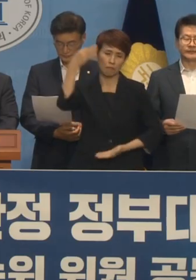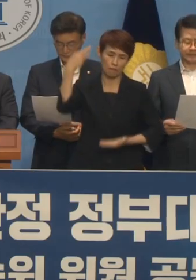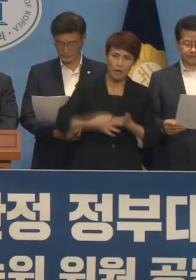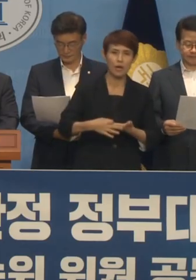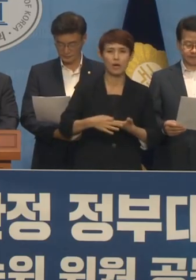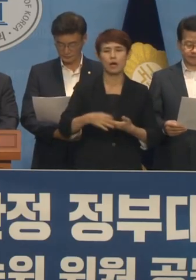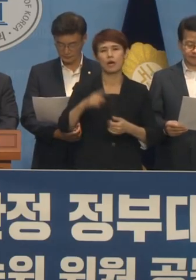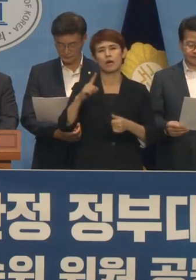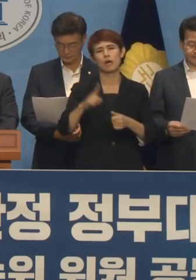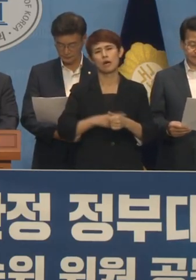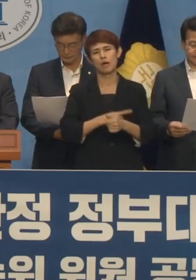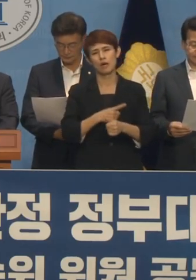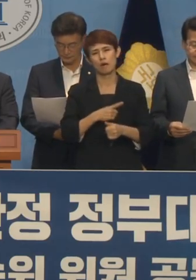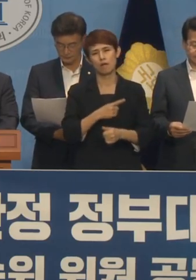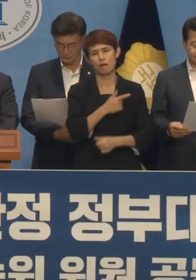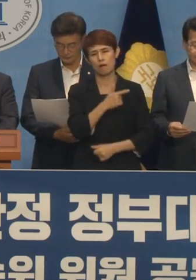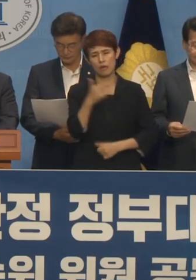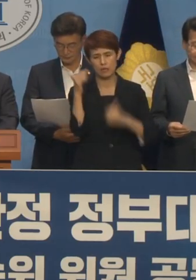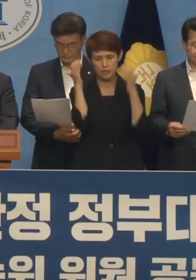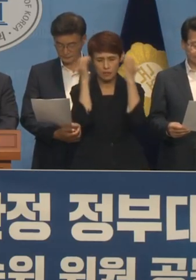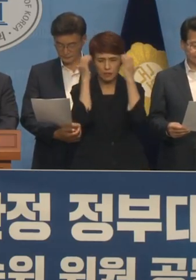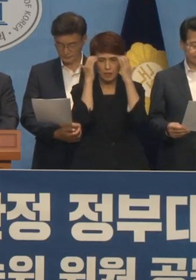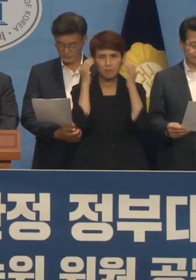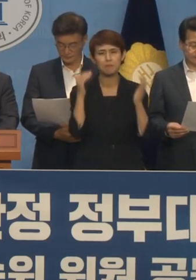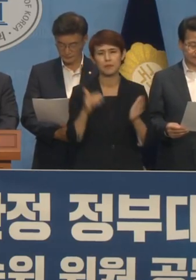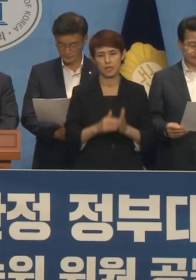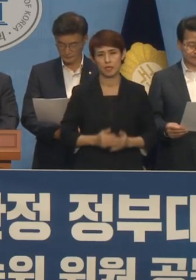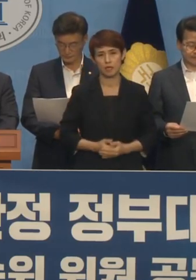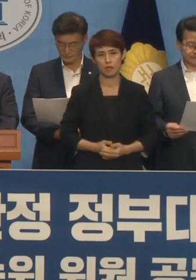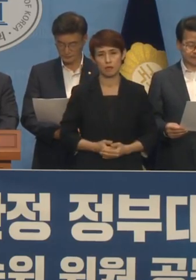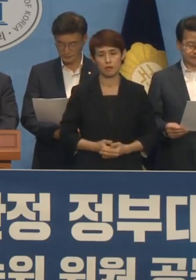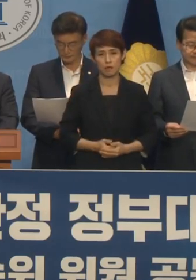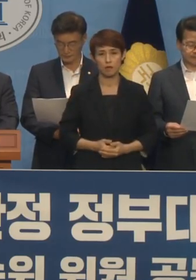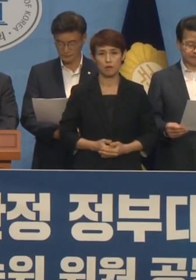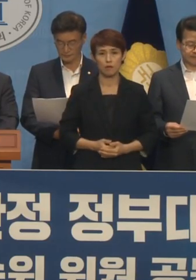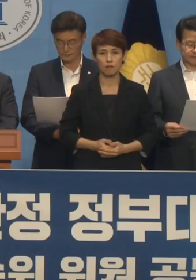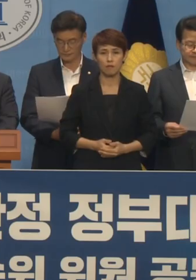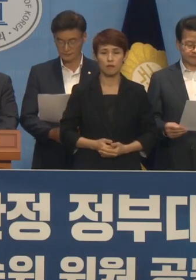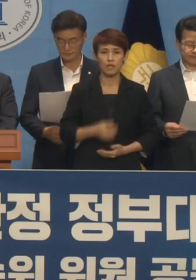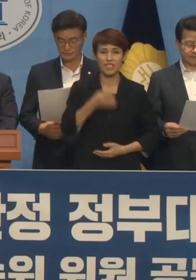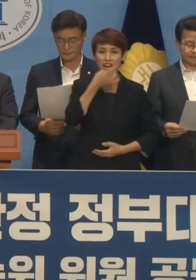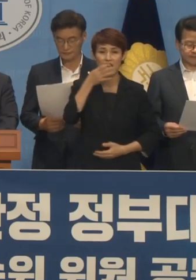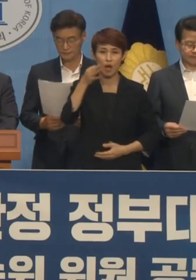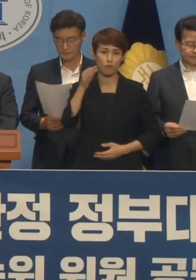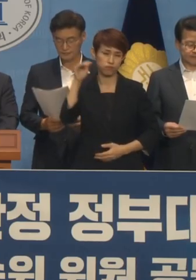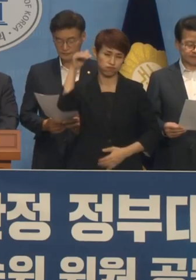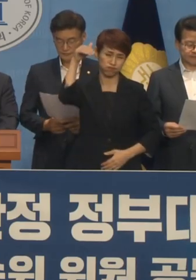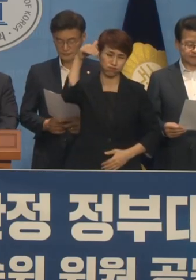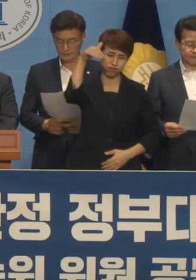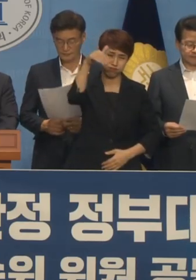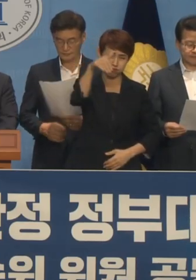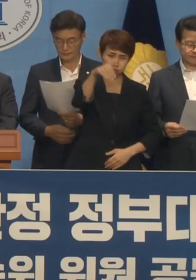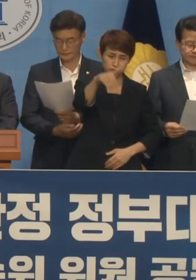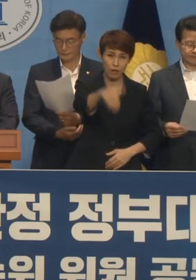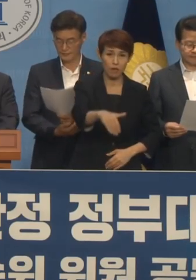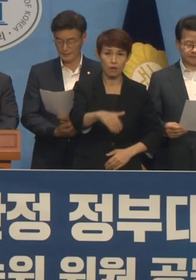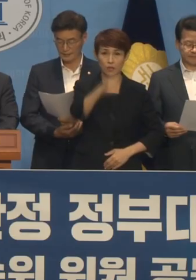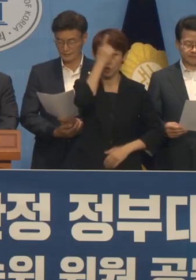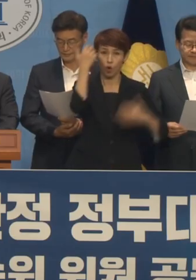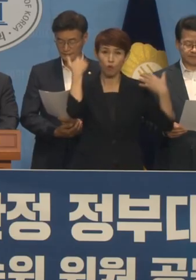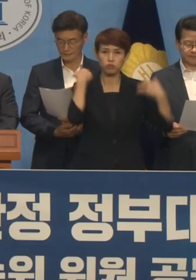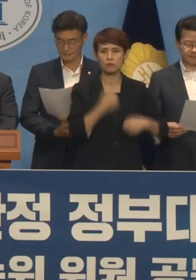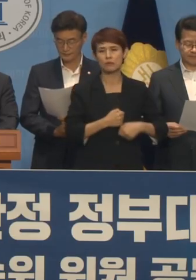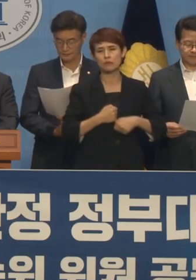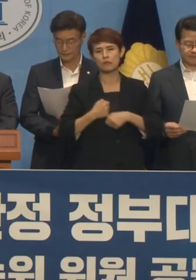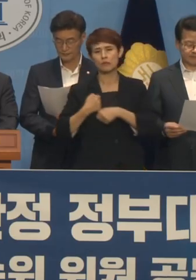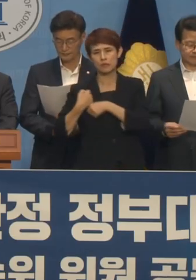폭락으로 너무나 큰 어려움을 겪었다. 그 이면에는 속절없이 떨어지는 쌀값에 늑장 대응한